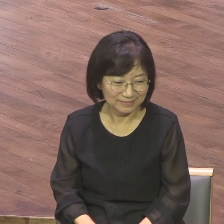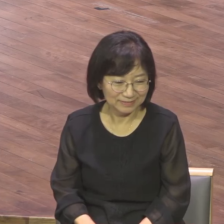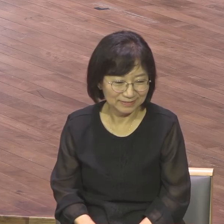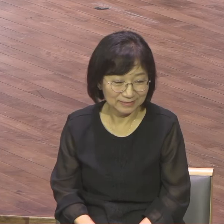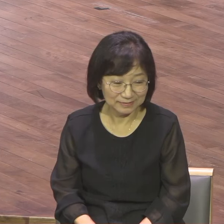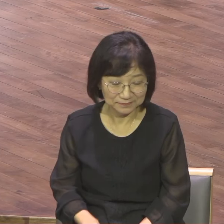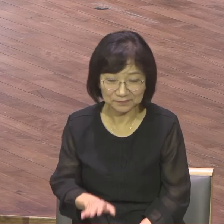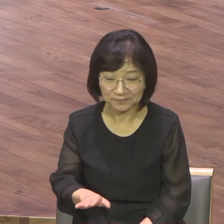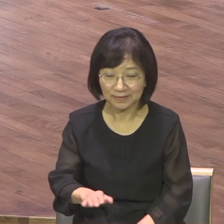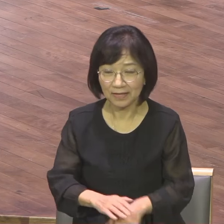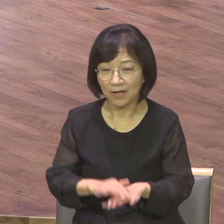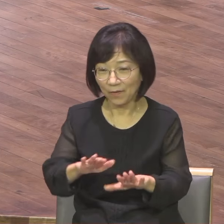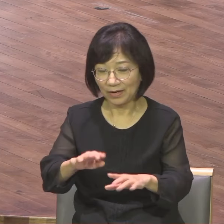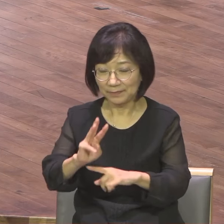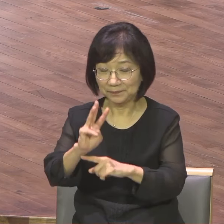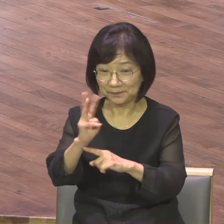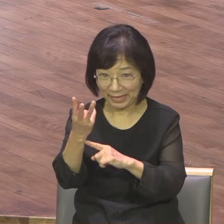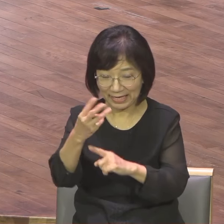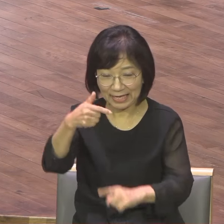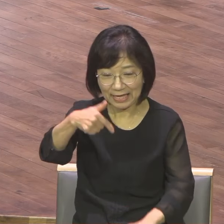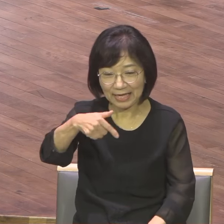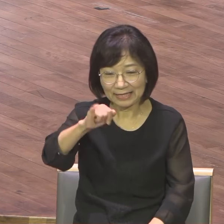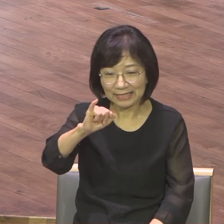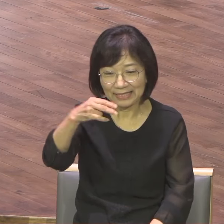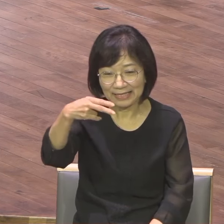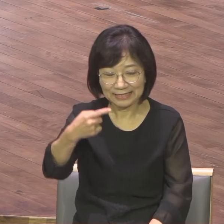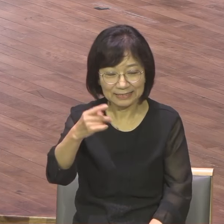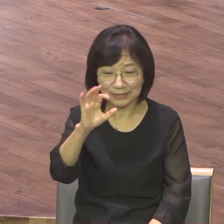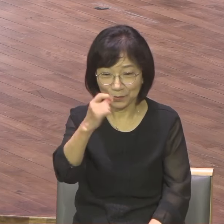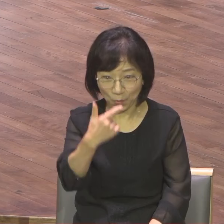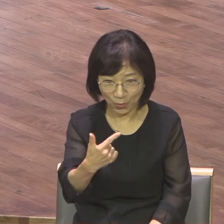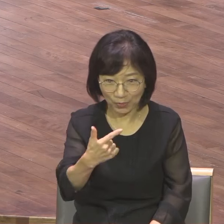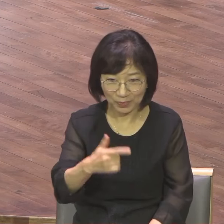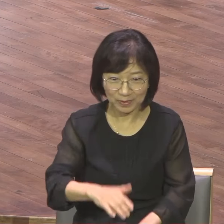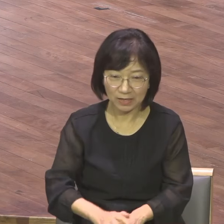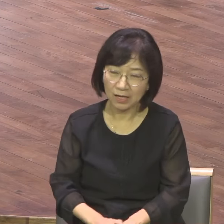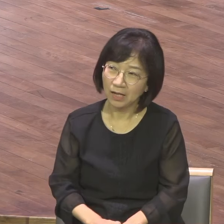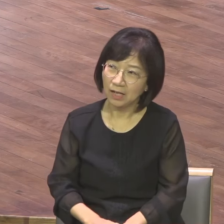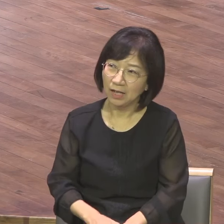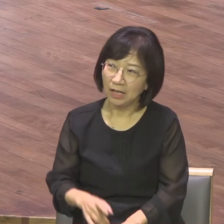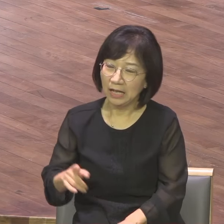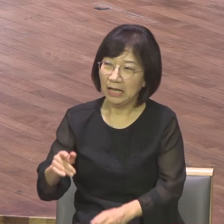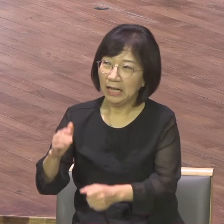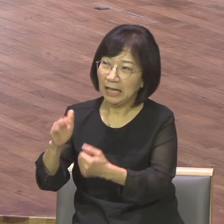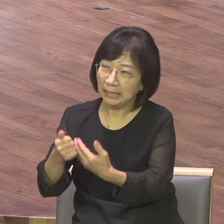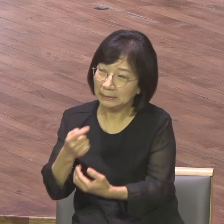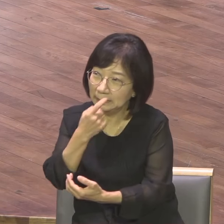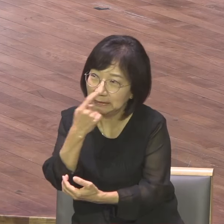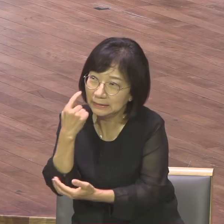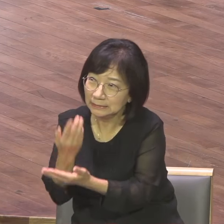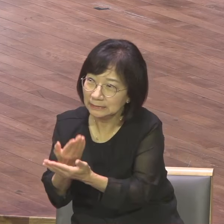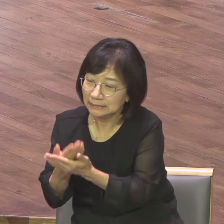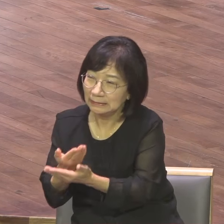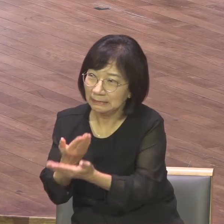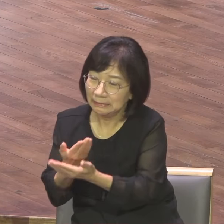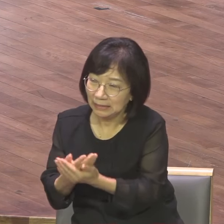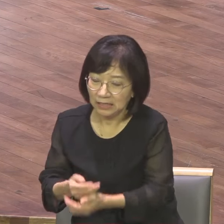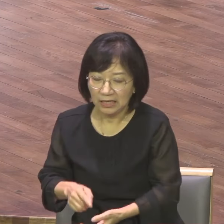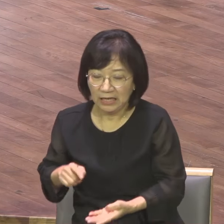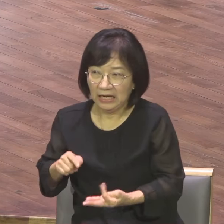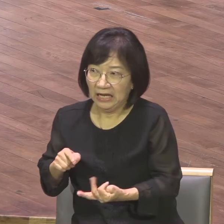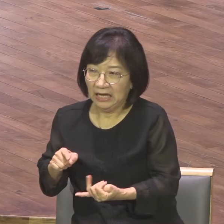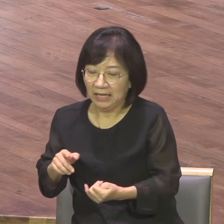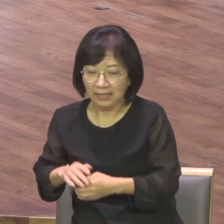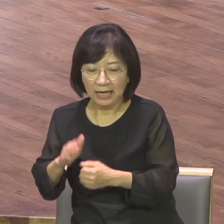자 보세요. 이 기도원이 기도원을 포기를 안 하고 끝까지 믿음을 심어줍니다. 결과적으로 연합군을 물리치잖아요.